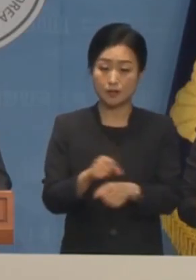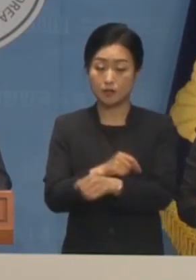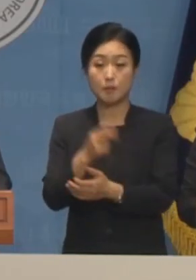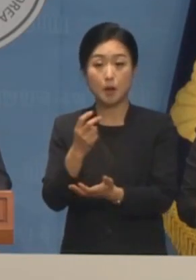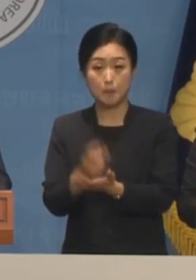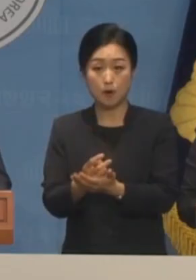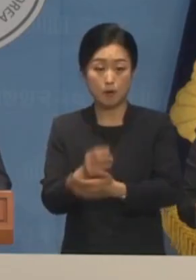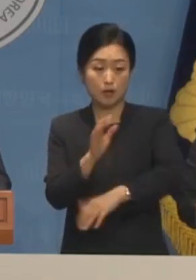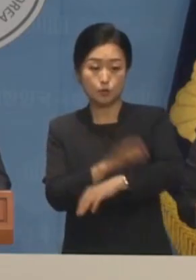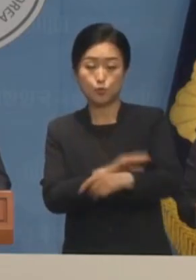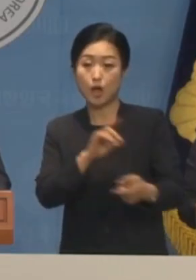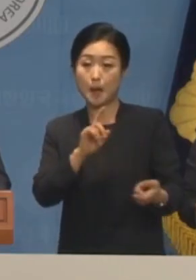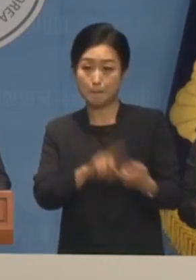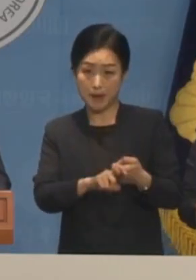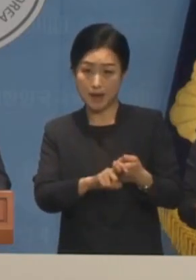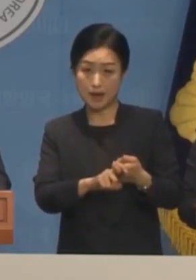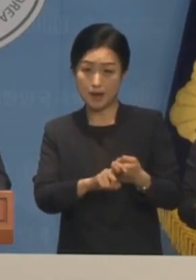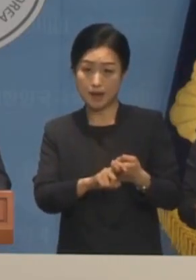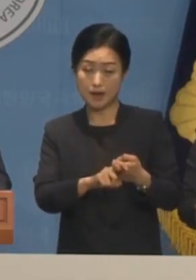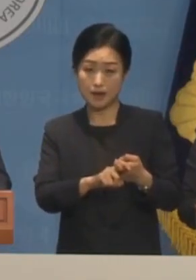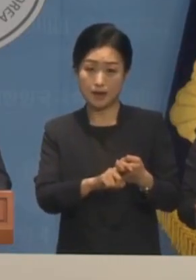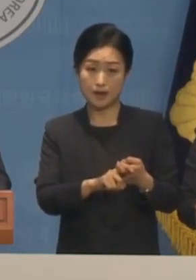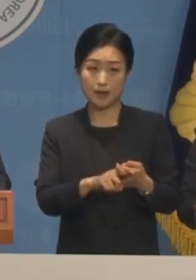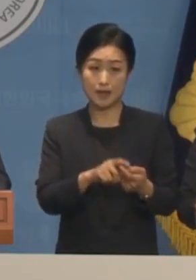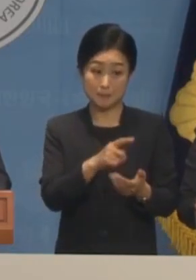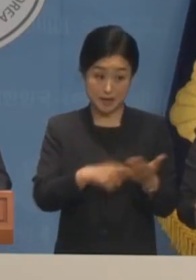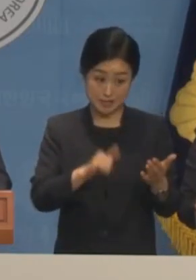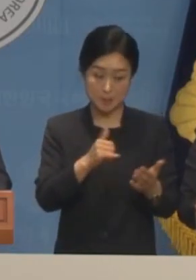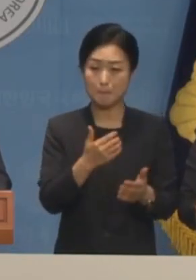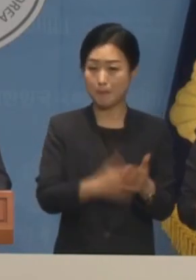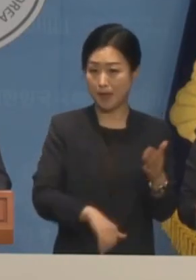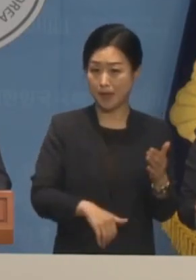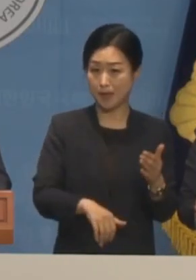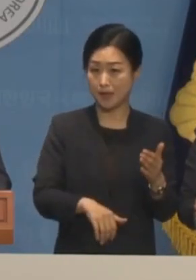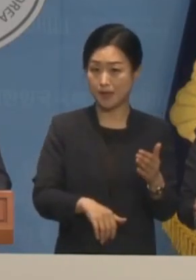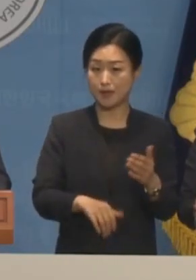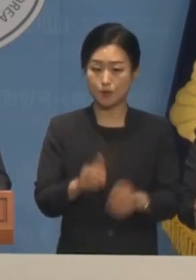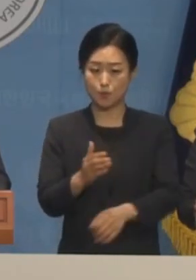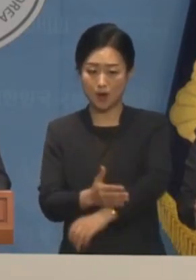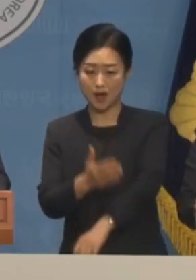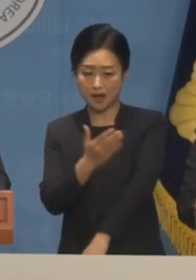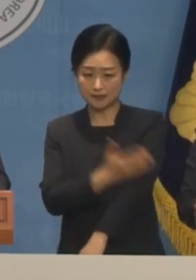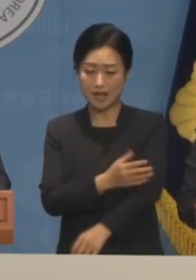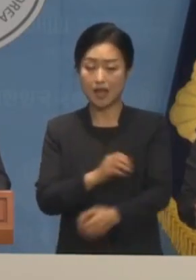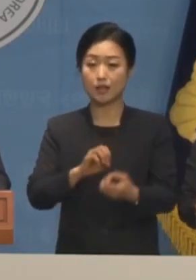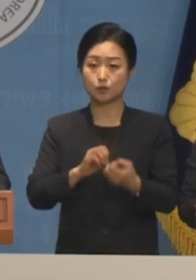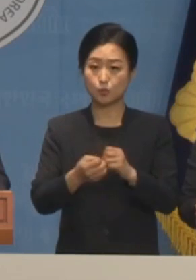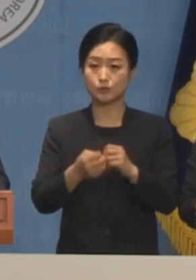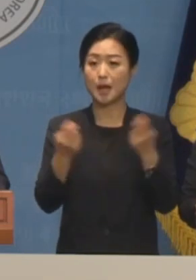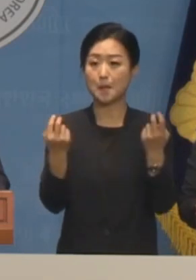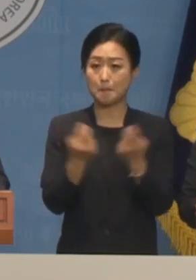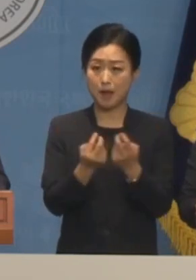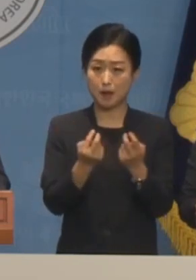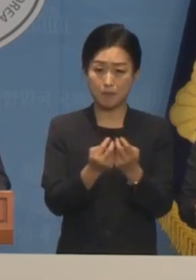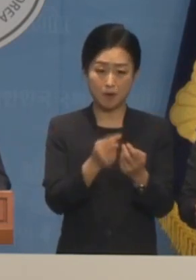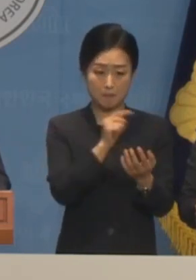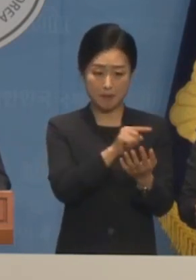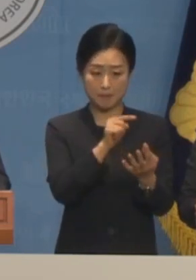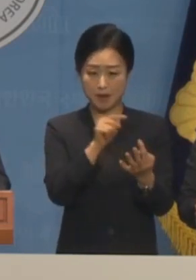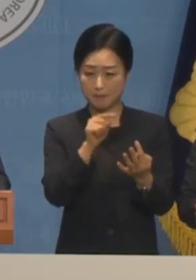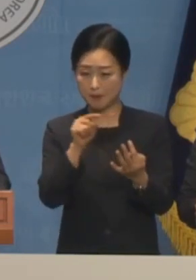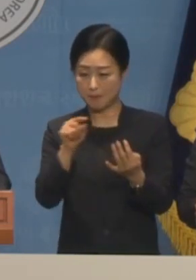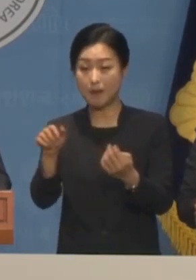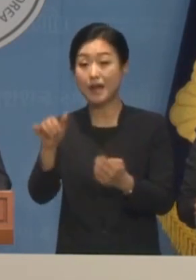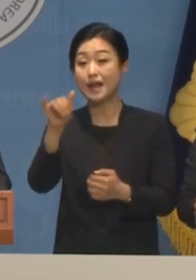좌파 세력에 분리한 것은 빼고 미화 과장 조장하는 기법이 곳곳에 심어져